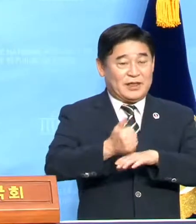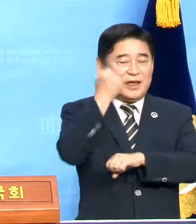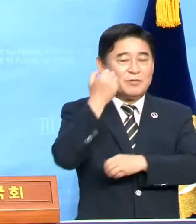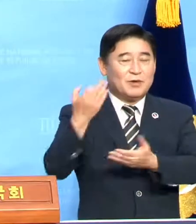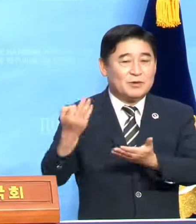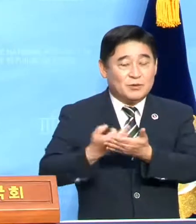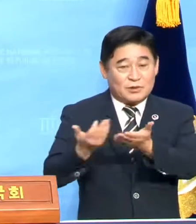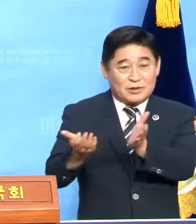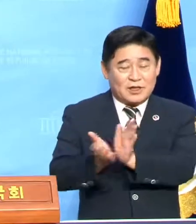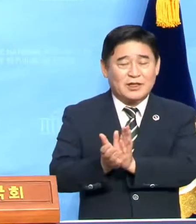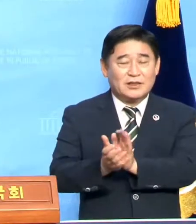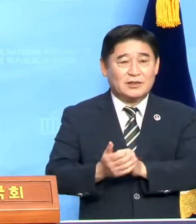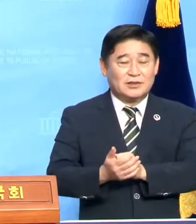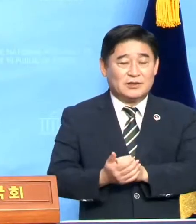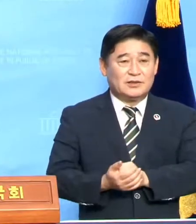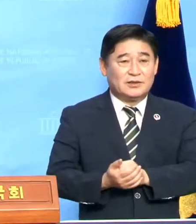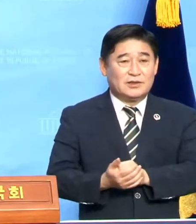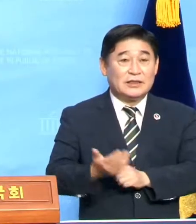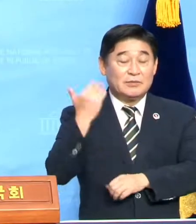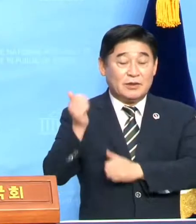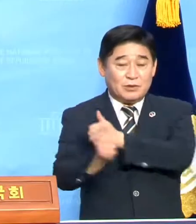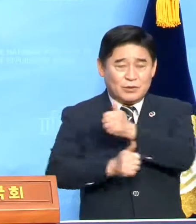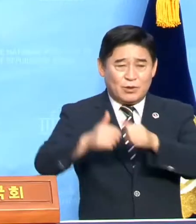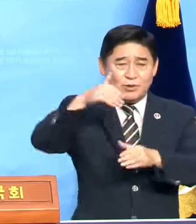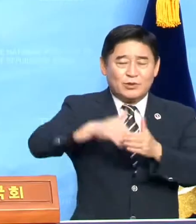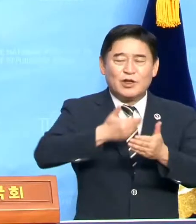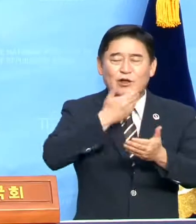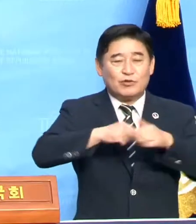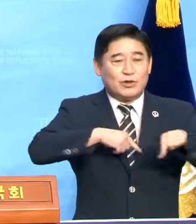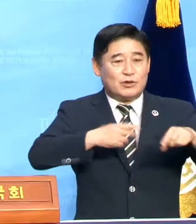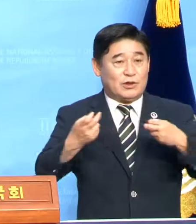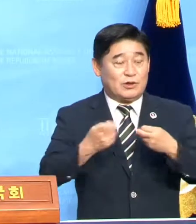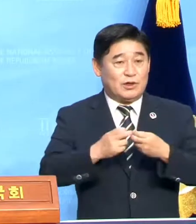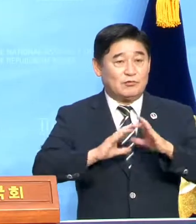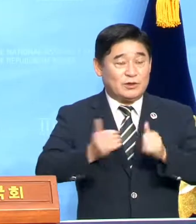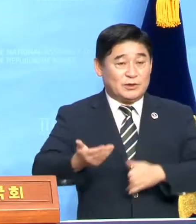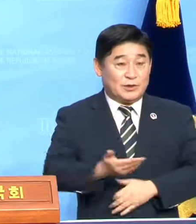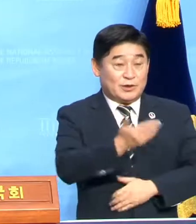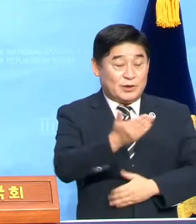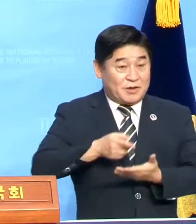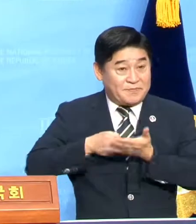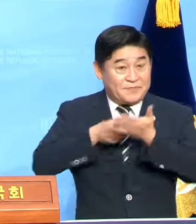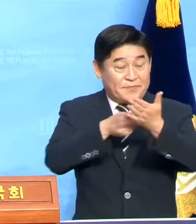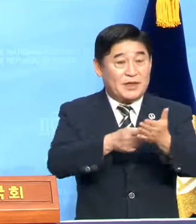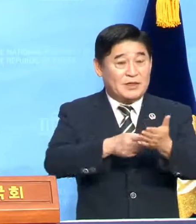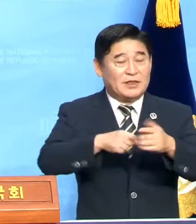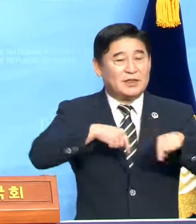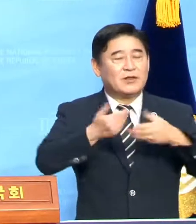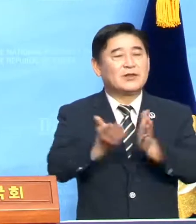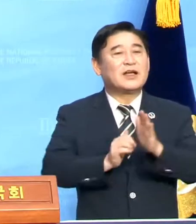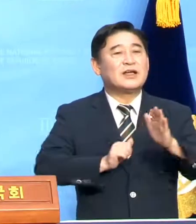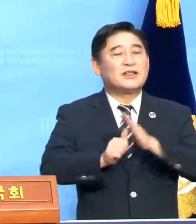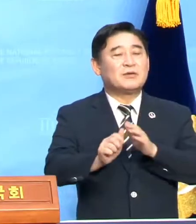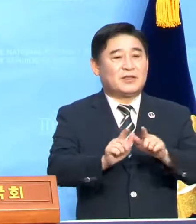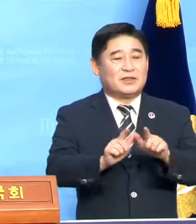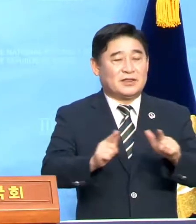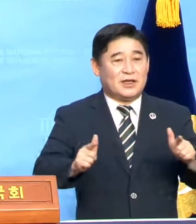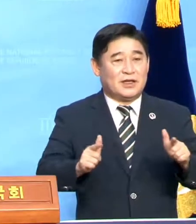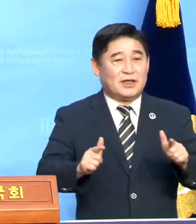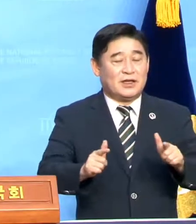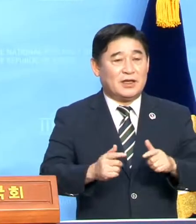땅은 지난 총선에서 기본소득을 주요 정책으로 국민들께 제안한 정당의 대표자 들 께